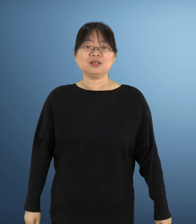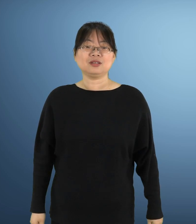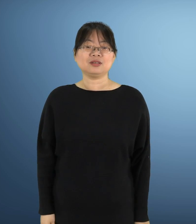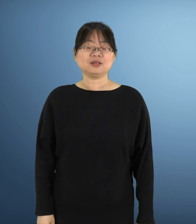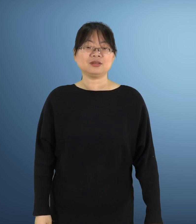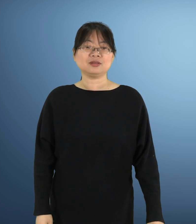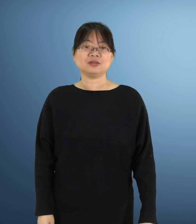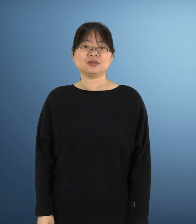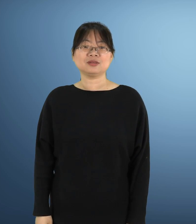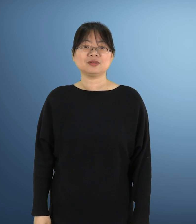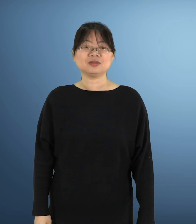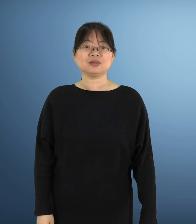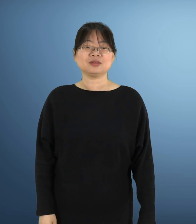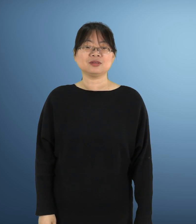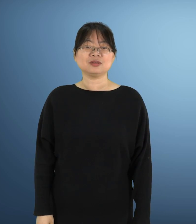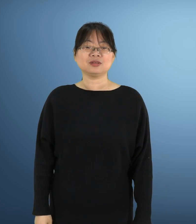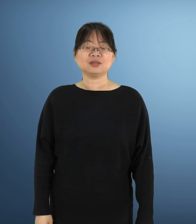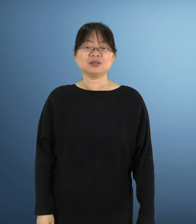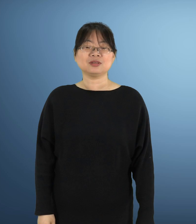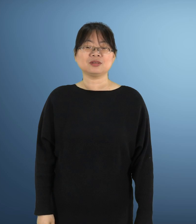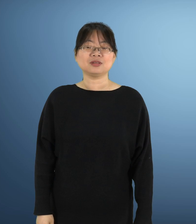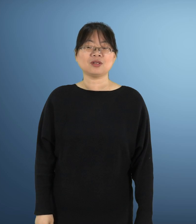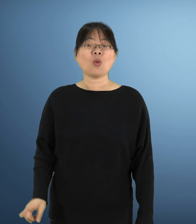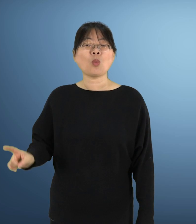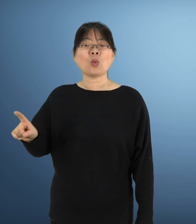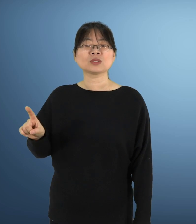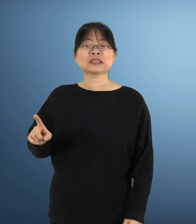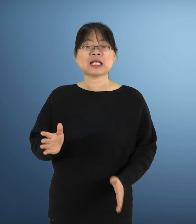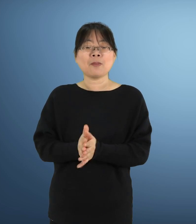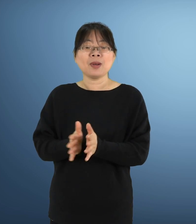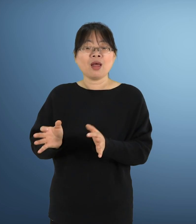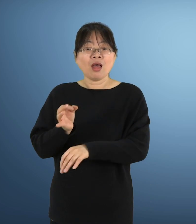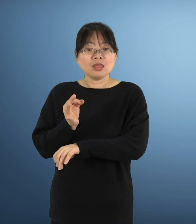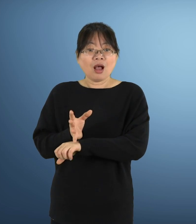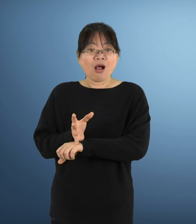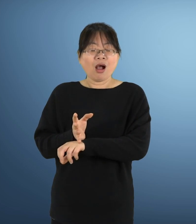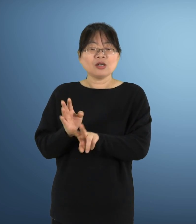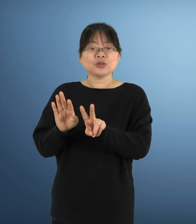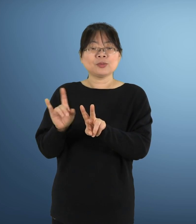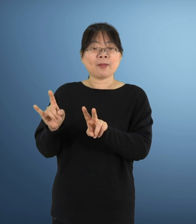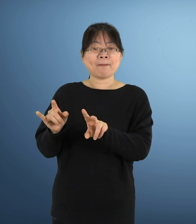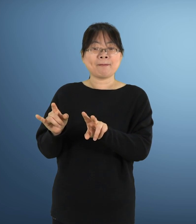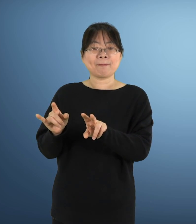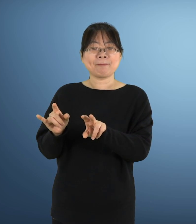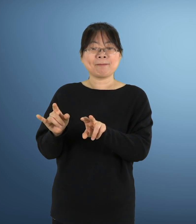어디에 마침 그때 아파트 사뒀더니 2배가 올랐다.